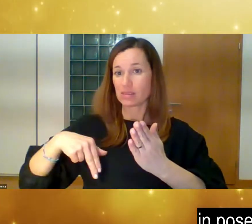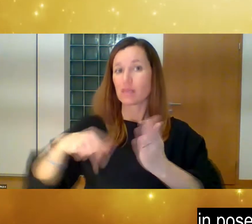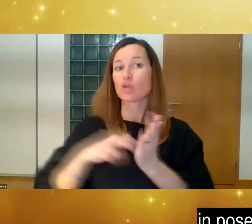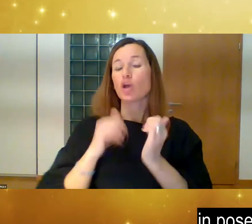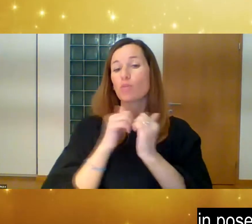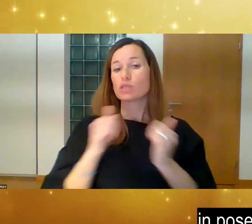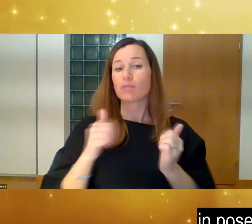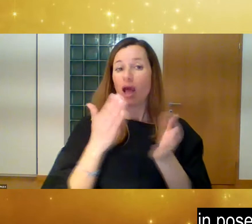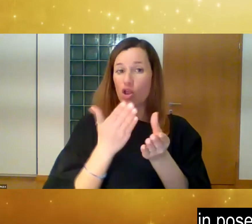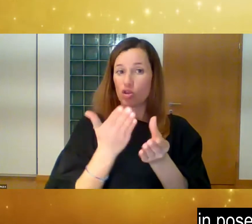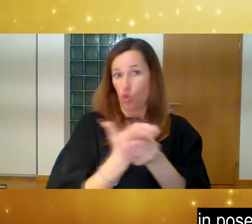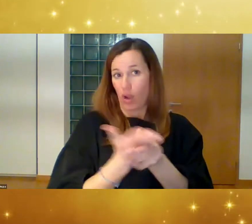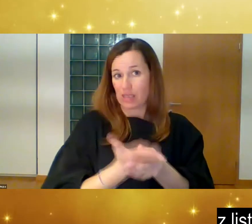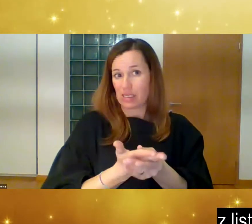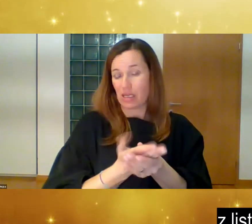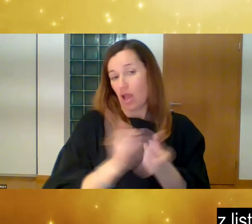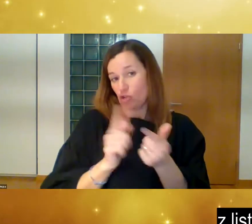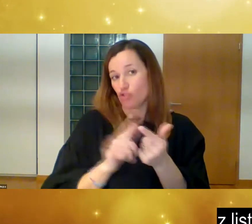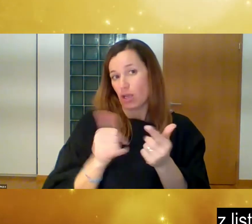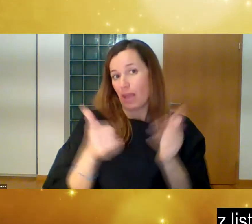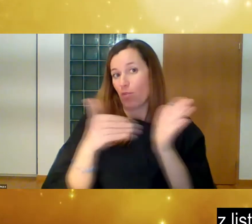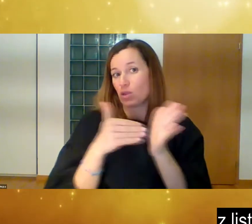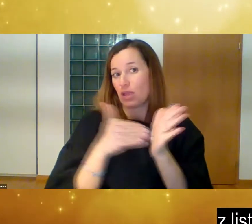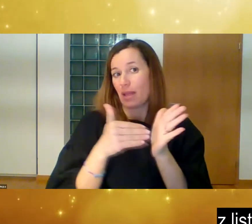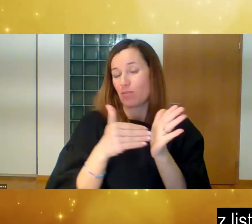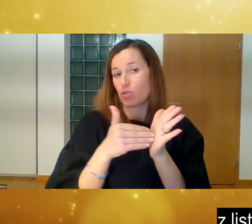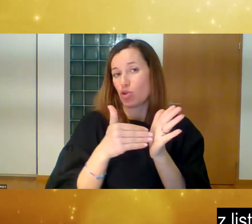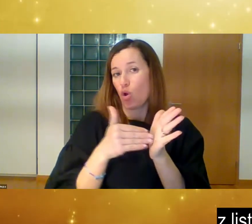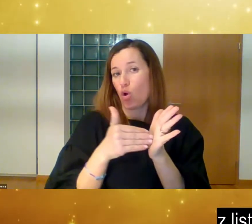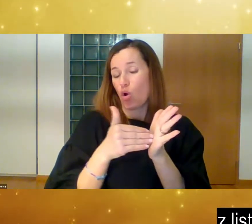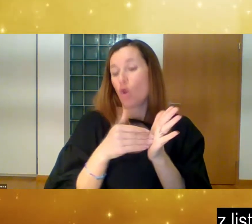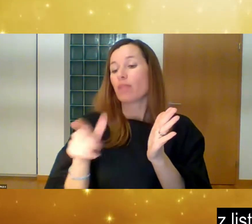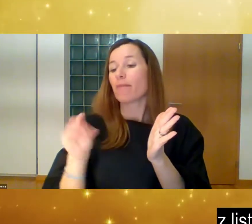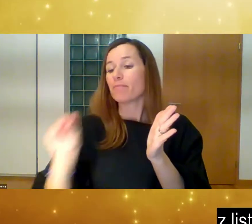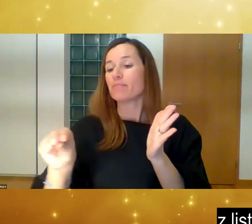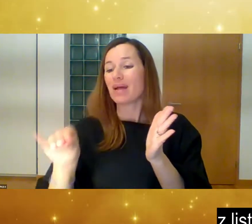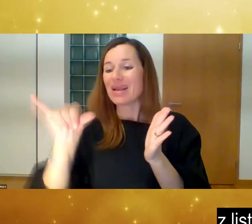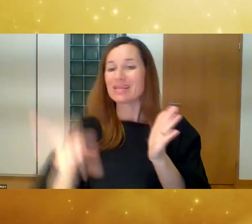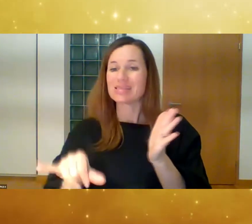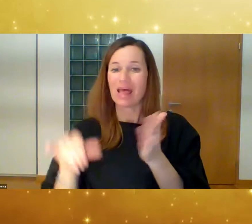dokazila, če je tako predvideno z listo tehničnih pripomočkov.